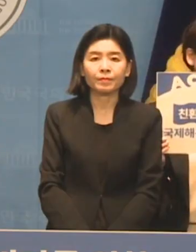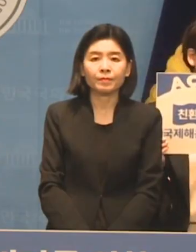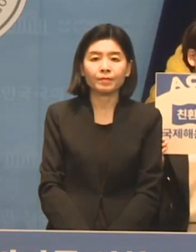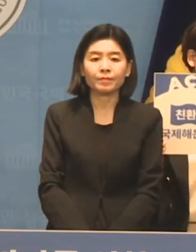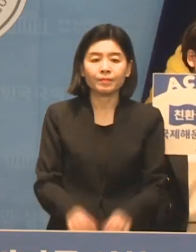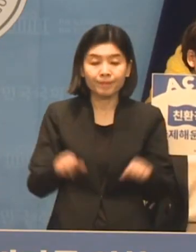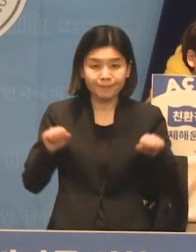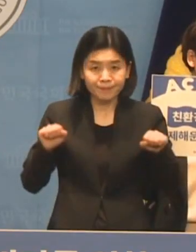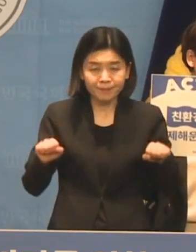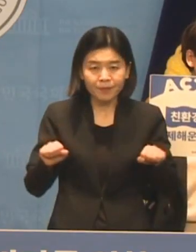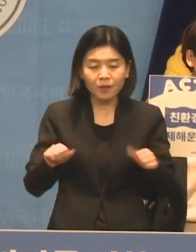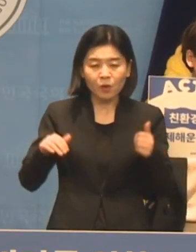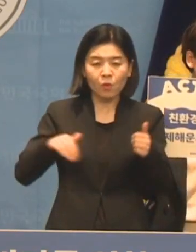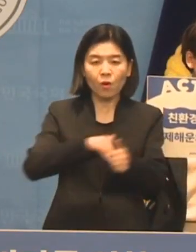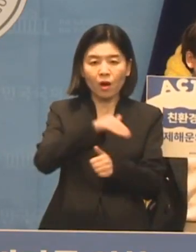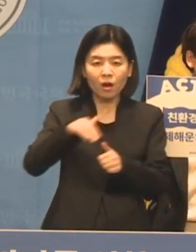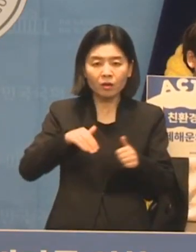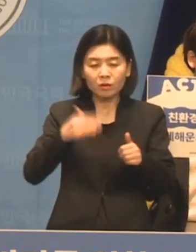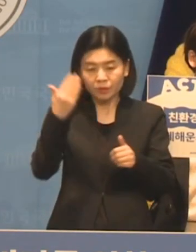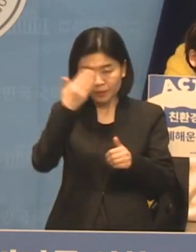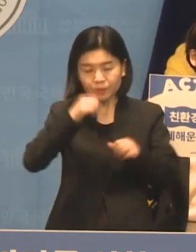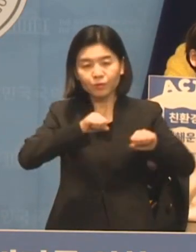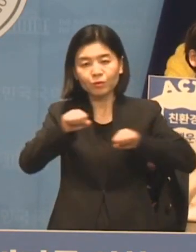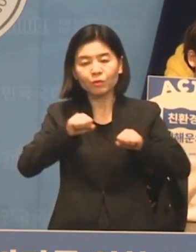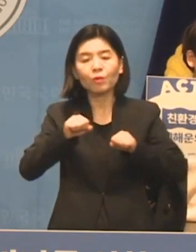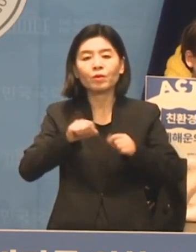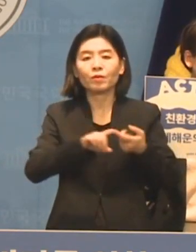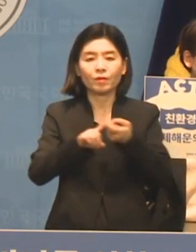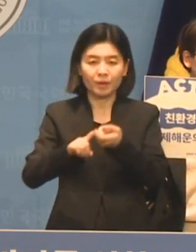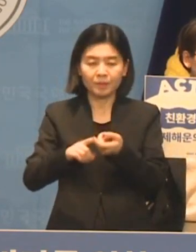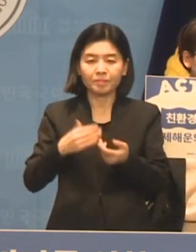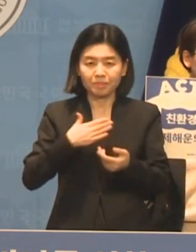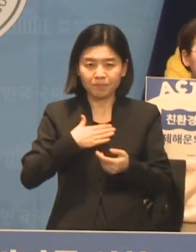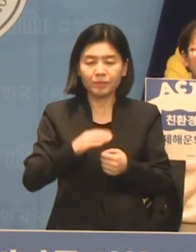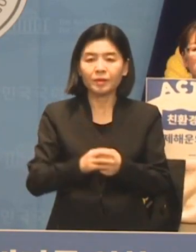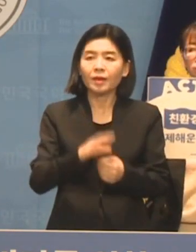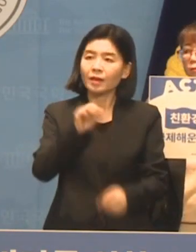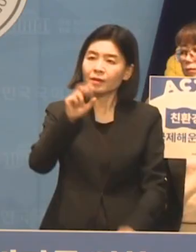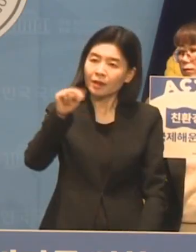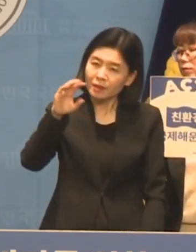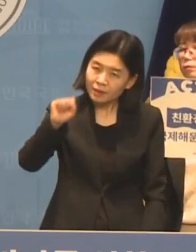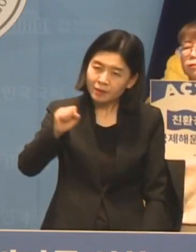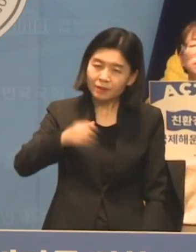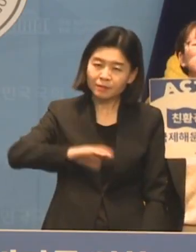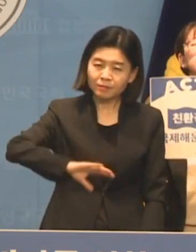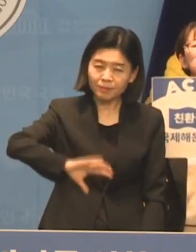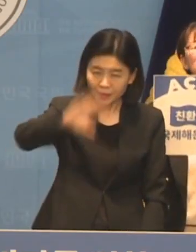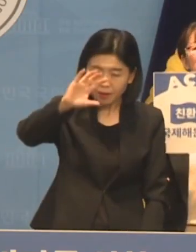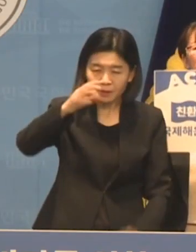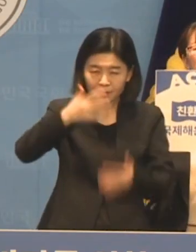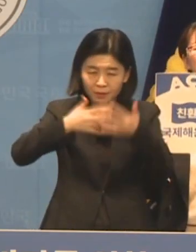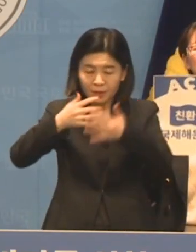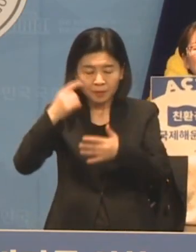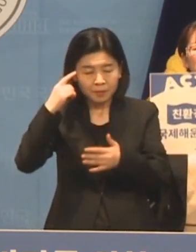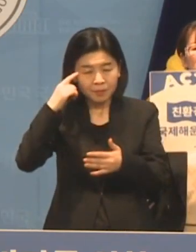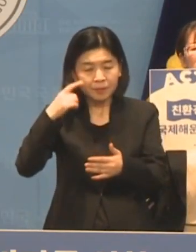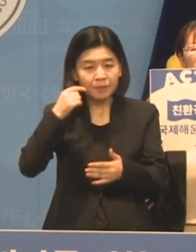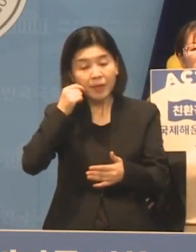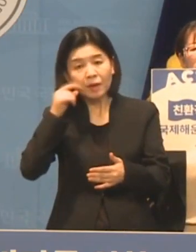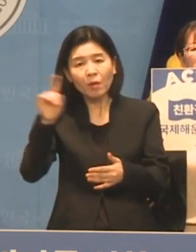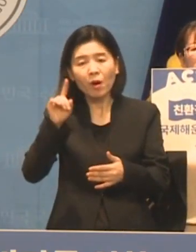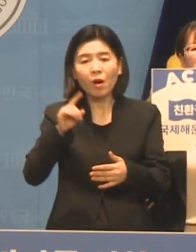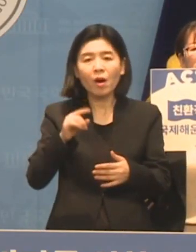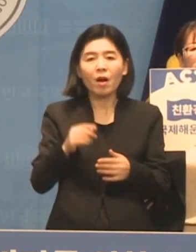네, 안녕하십니까. 환경운동연합의 김소라 활동가입니다. 한때 SNS를 뜨겁게 달군 영상이 있습니다. 바다거북의 코에